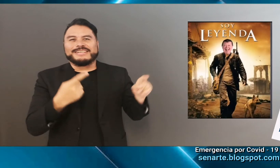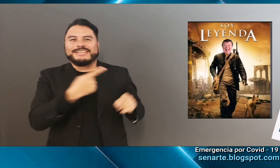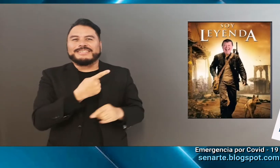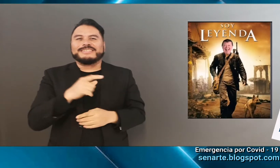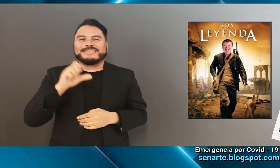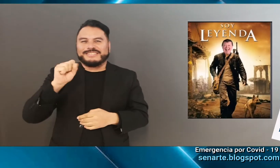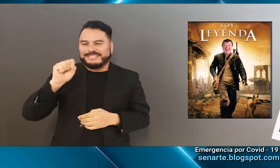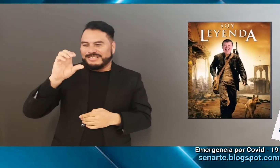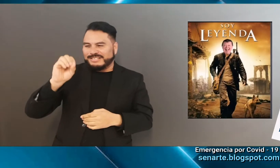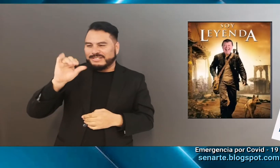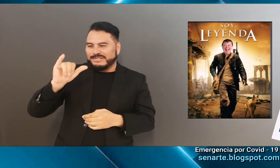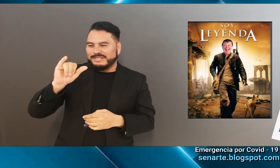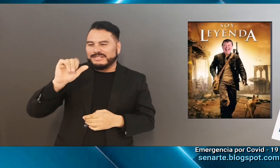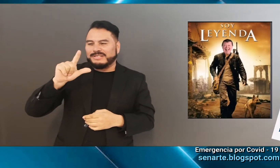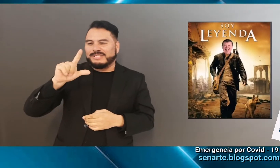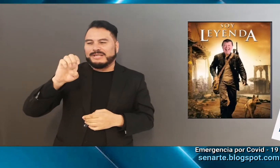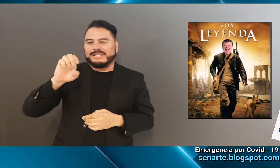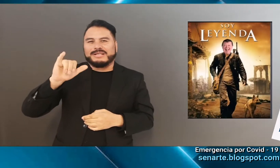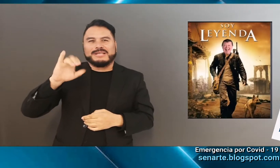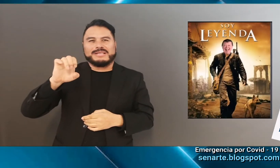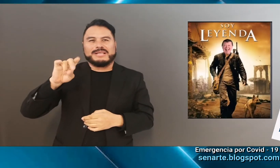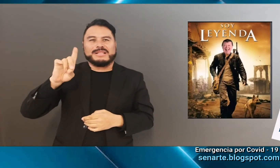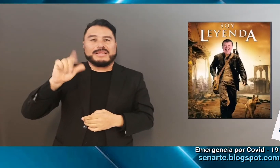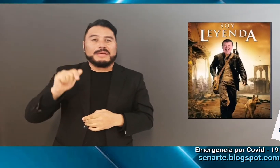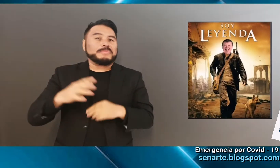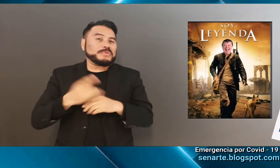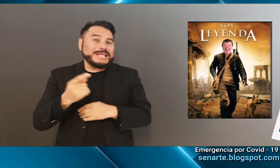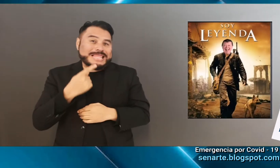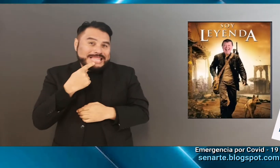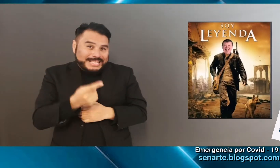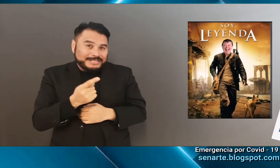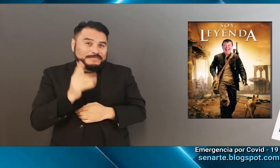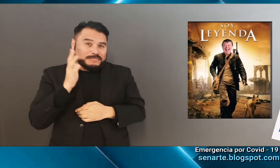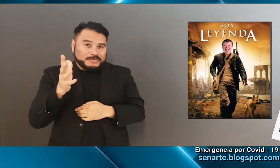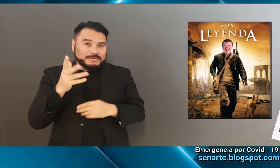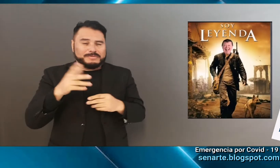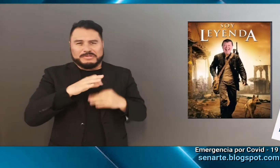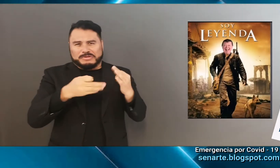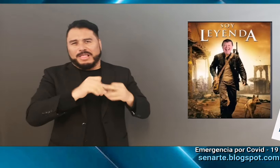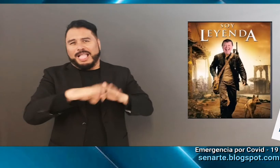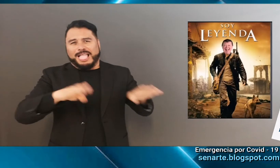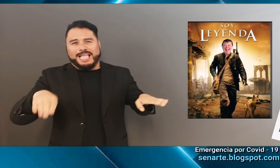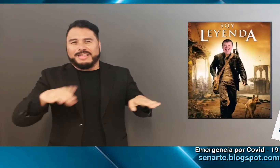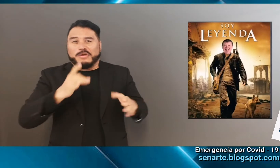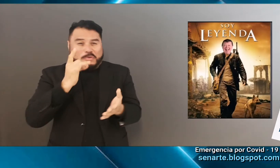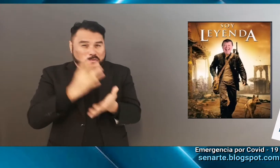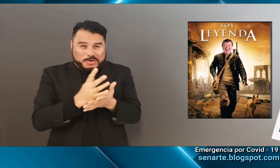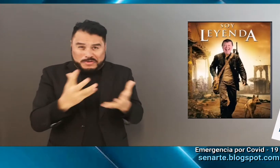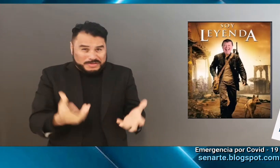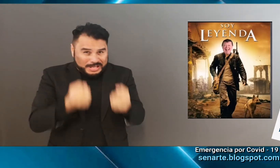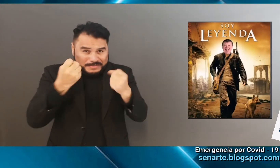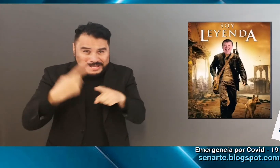película Soy Leyenda, pues aseguran que cuando la pandemia termine, él será el último